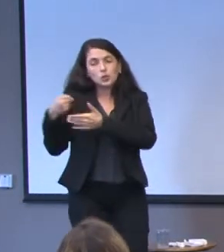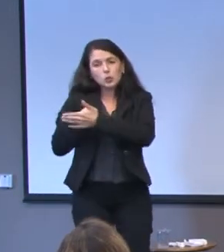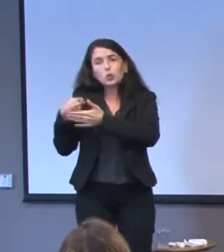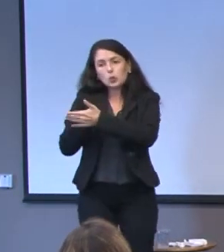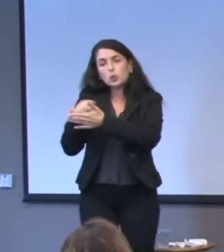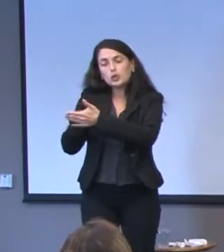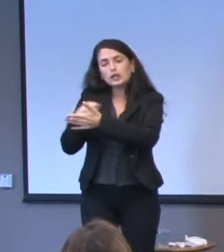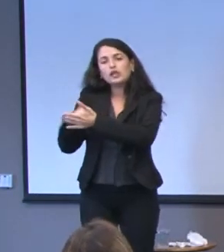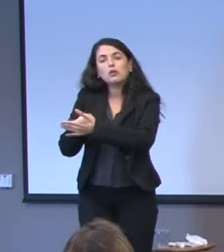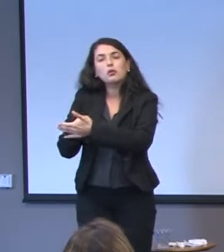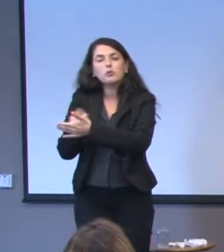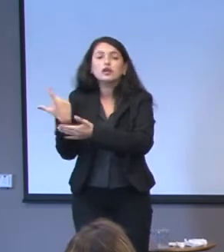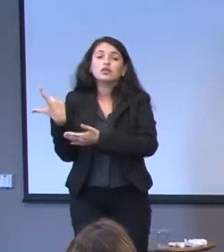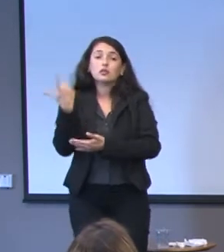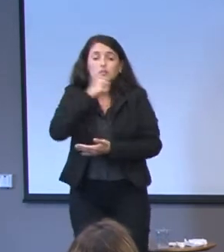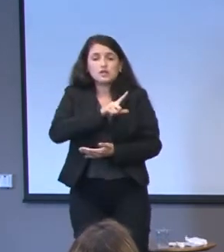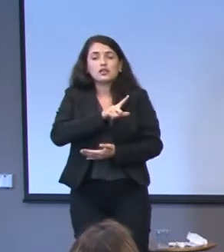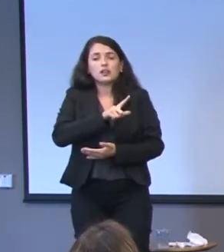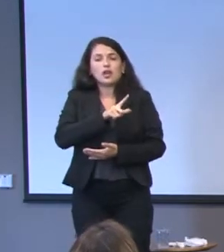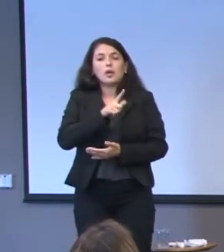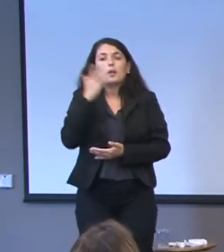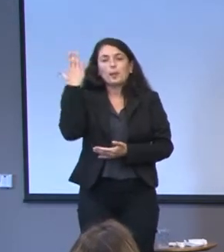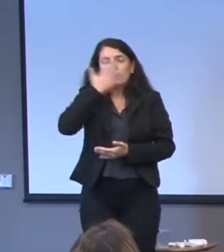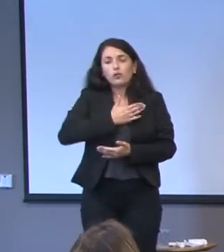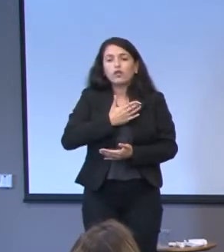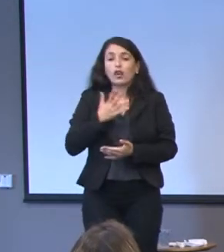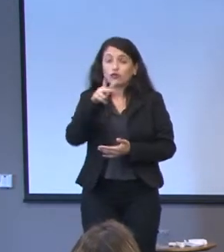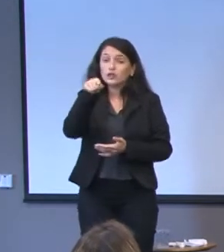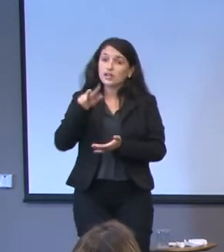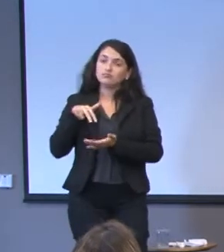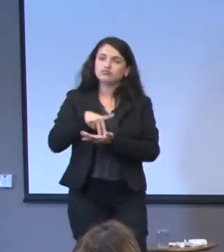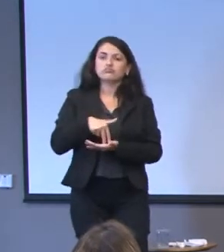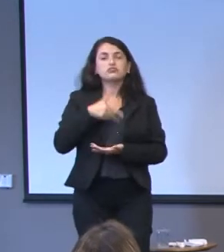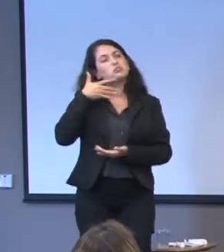para que seja reconhecido, que é o chamado lugar de fala.